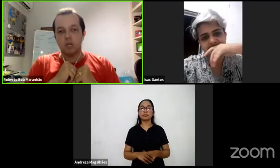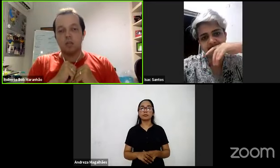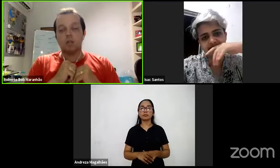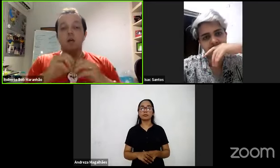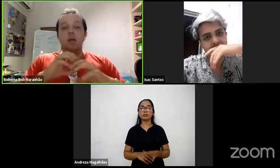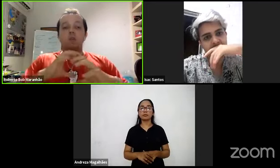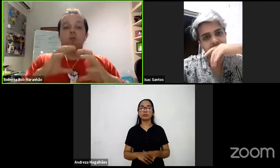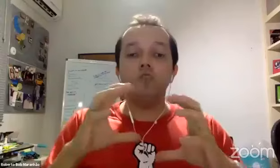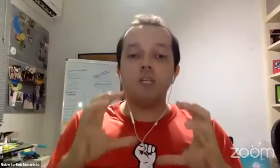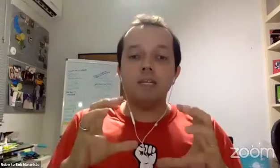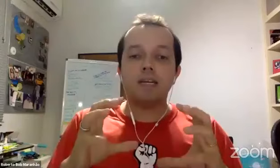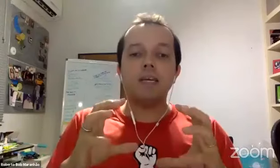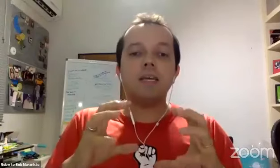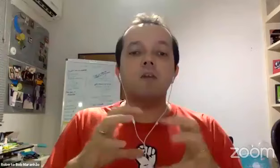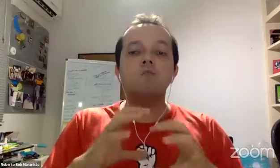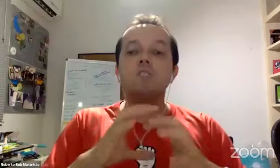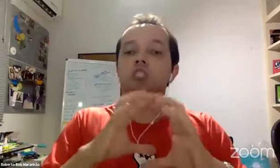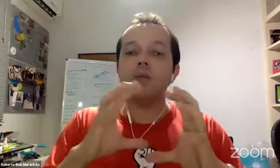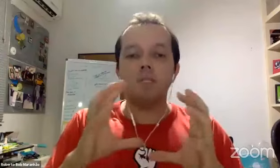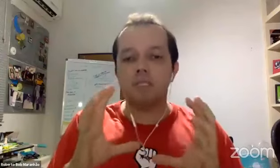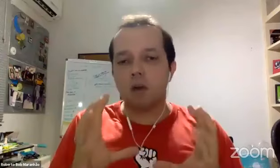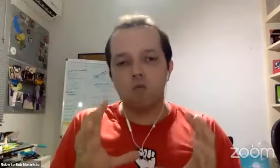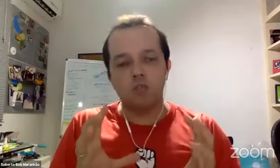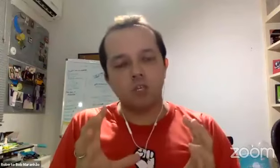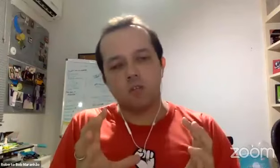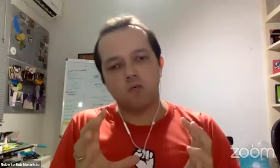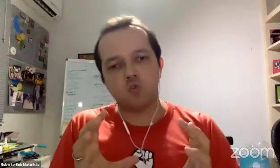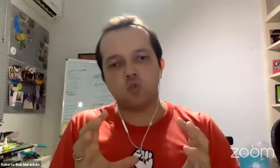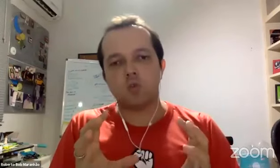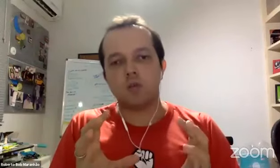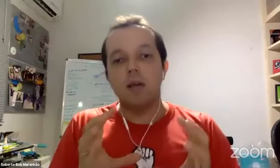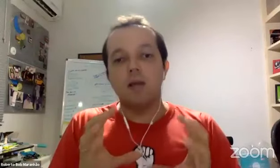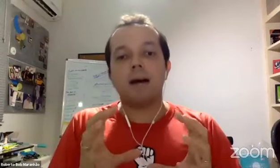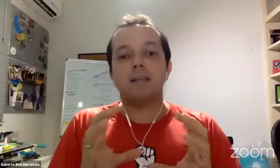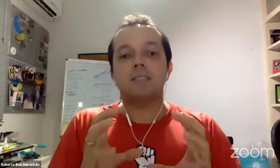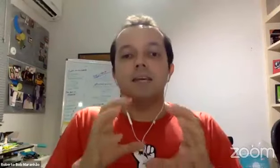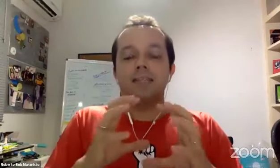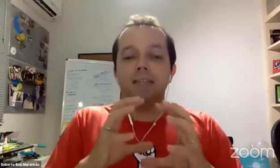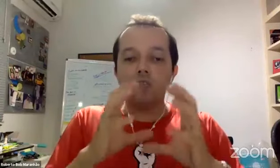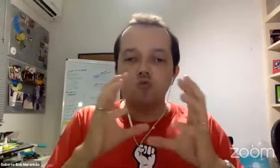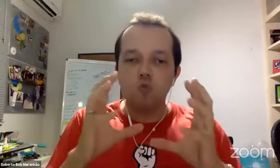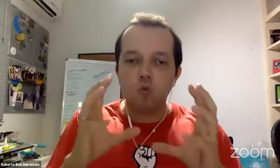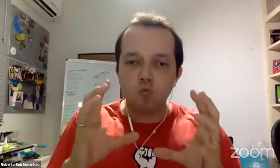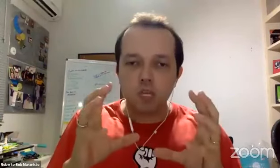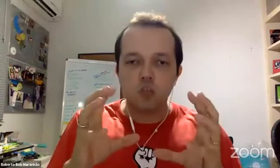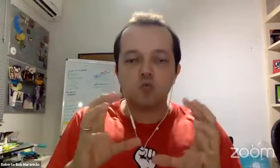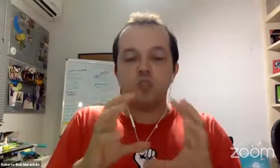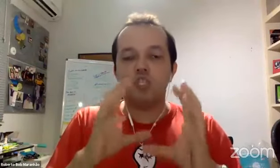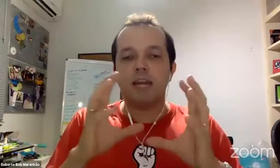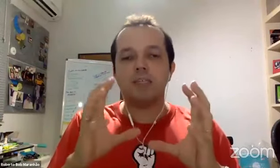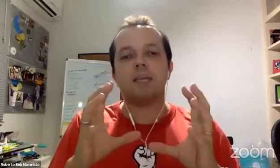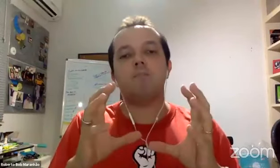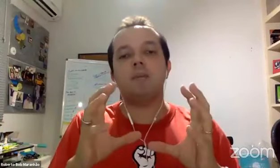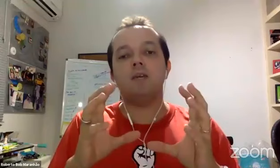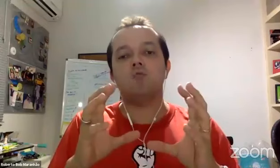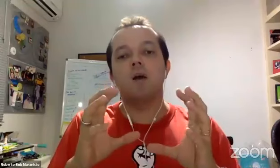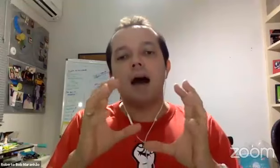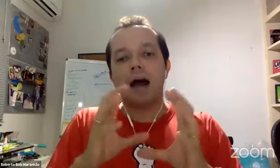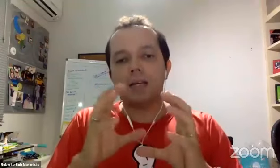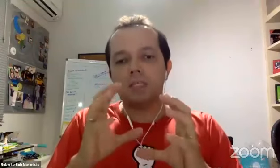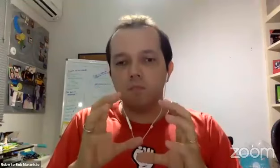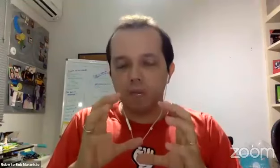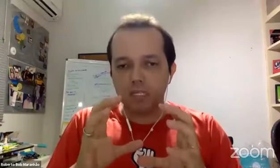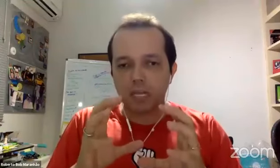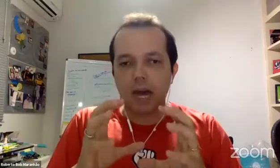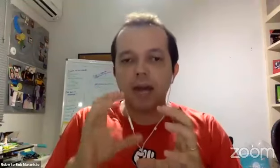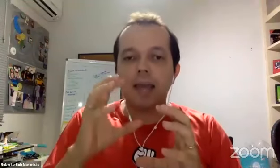Saúde? Então, eu não diria aqui que é o sistema de saúde que não funciona, mas dentro de um contexto de gerenciamento,